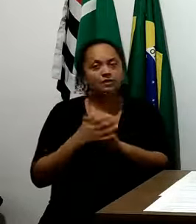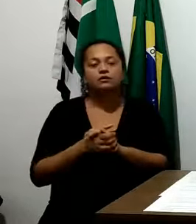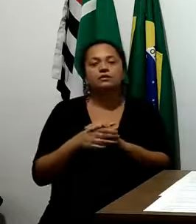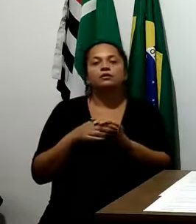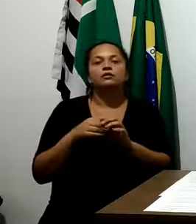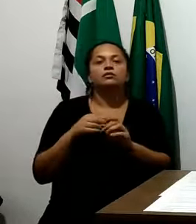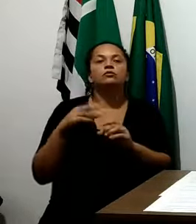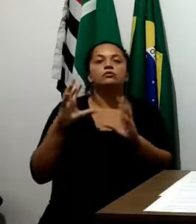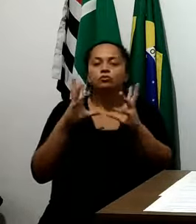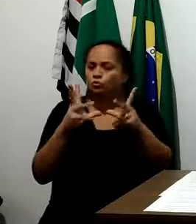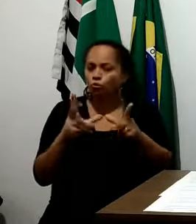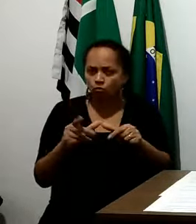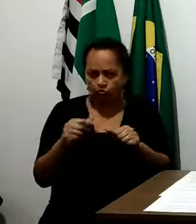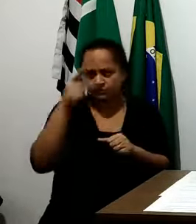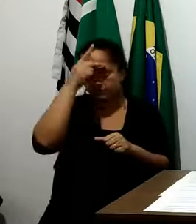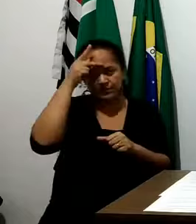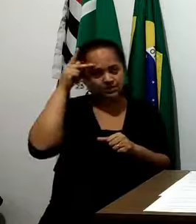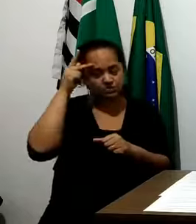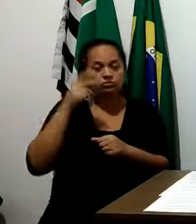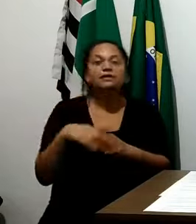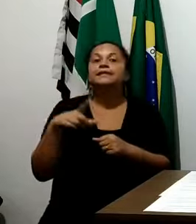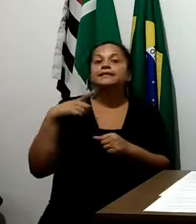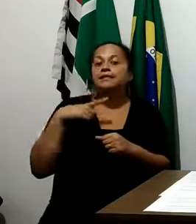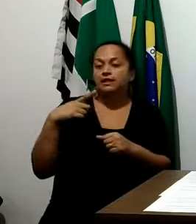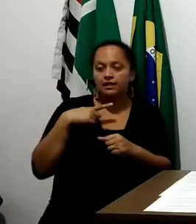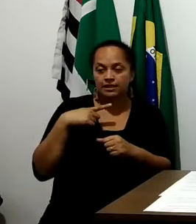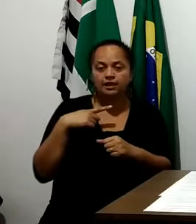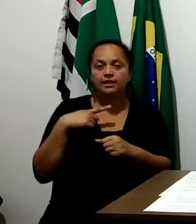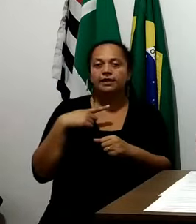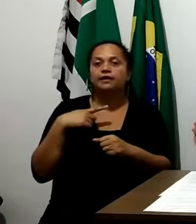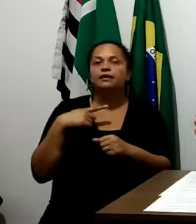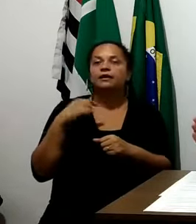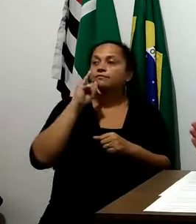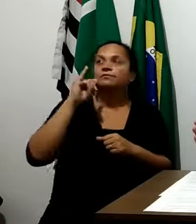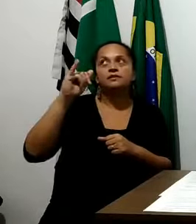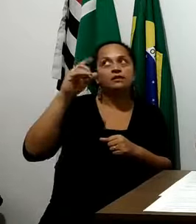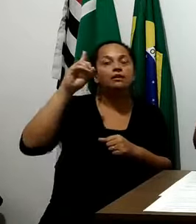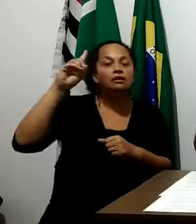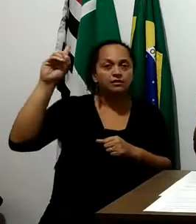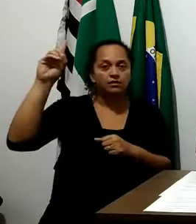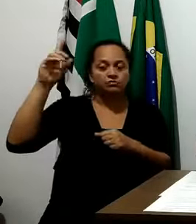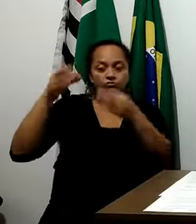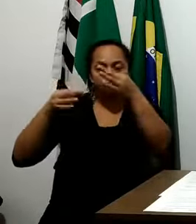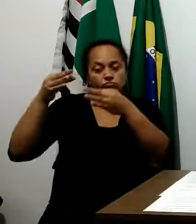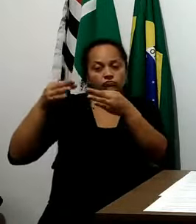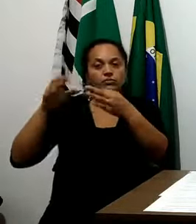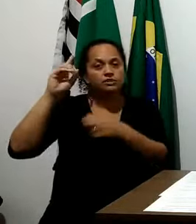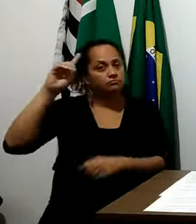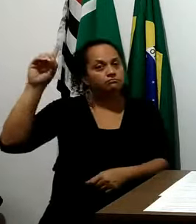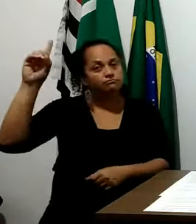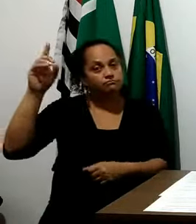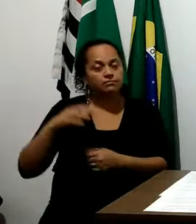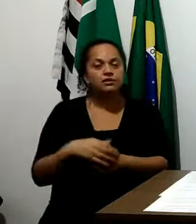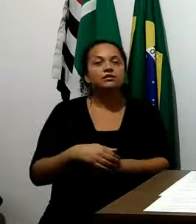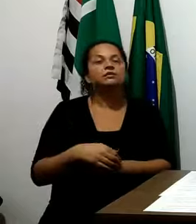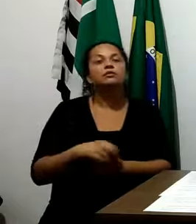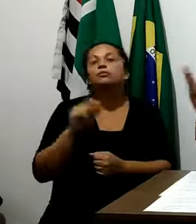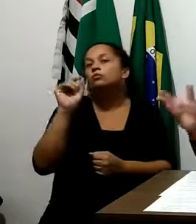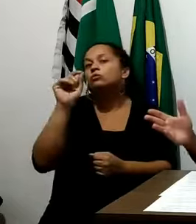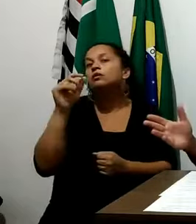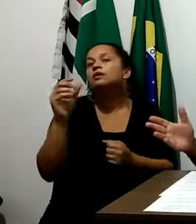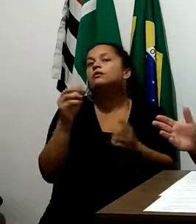os maus, quanto os bons. Todos teremos que prestar contas dos frutos que iremos produzir.